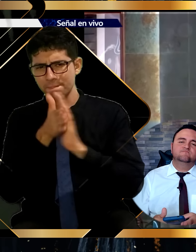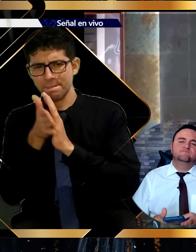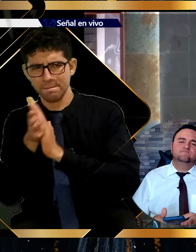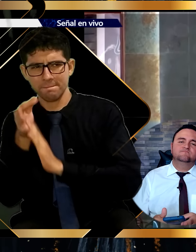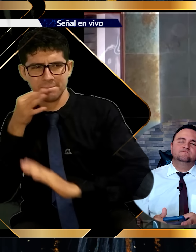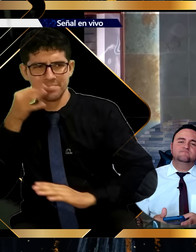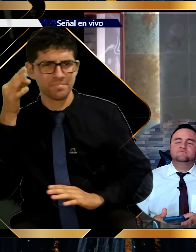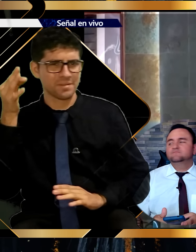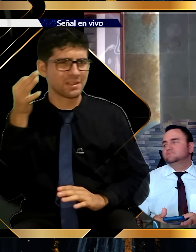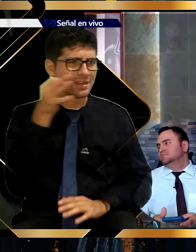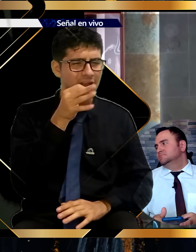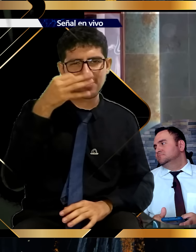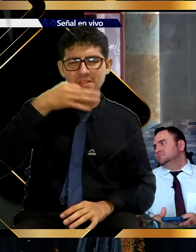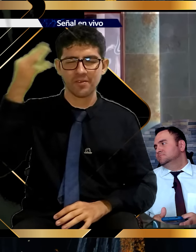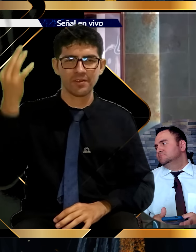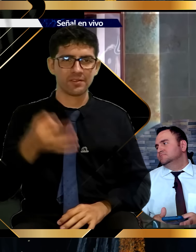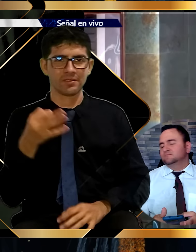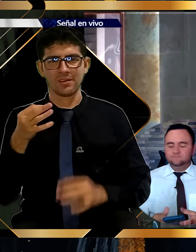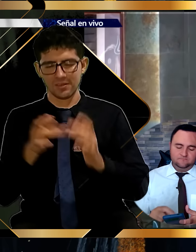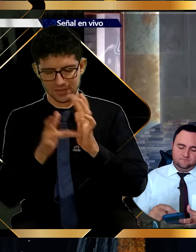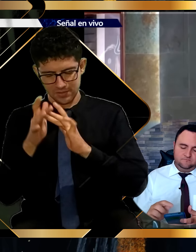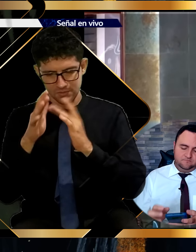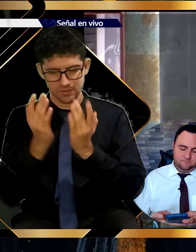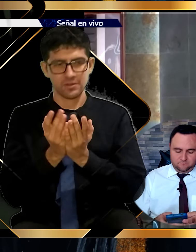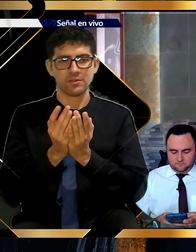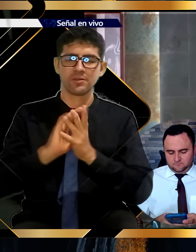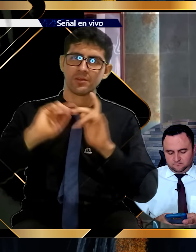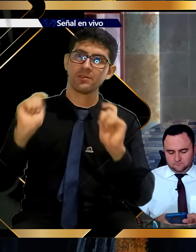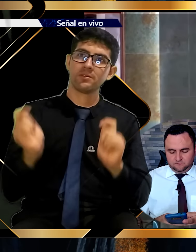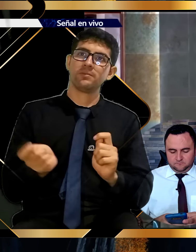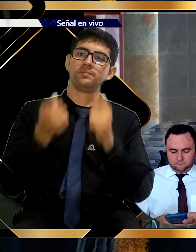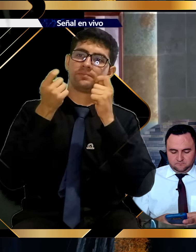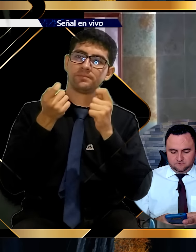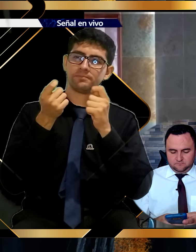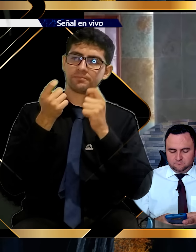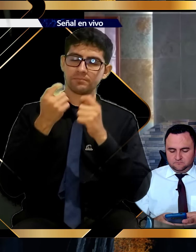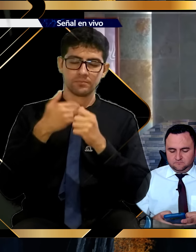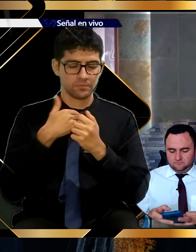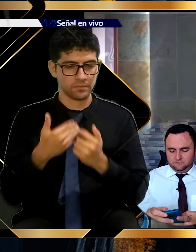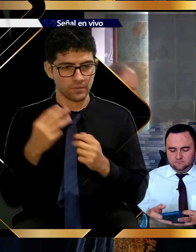fuerte, claro, que liberte a la gente, o nosotros no hacemos nada en este mundo.